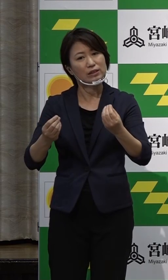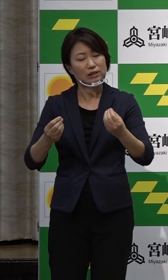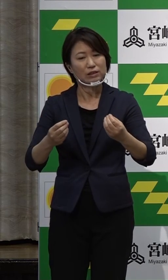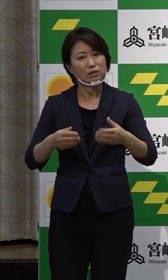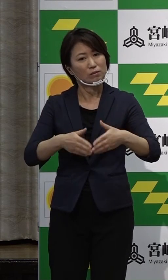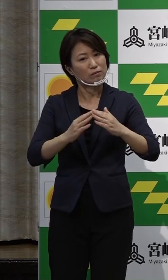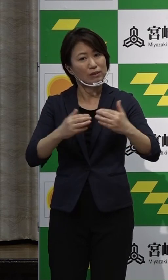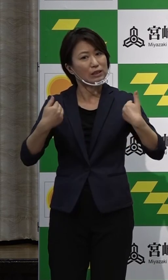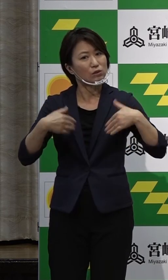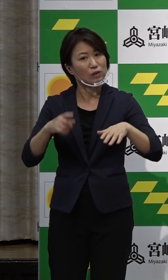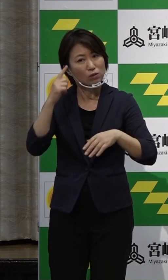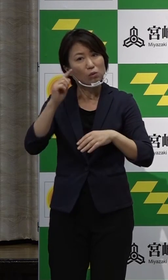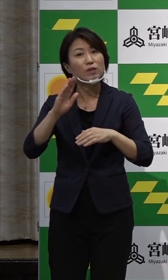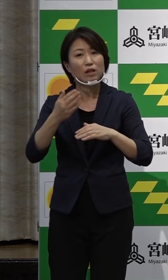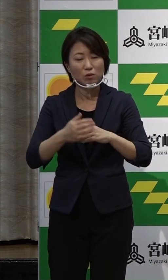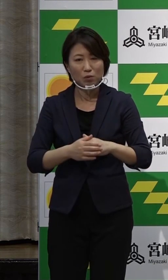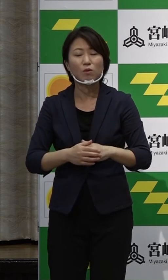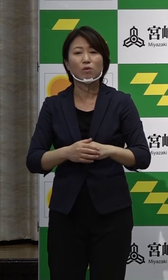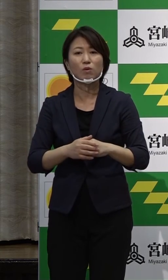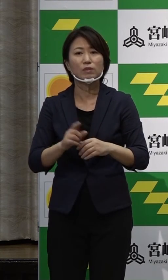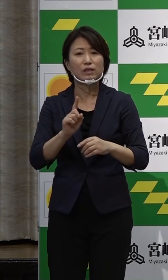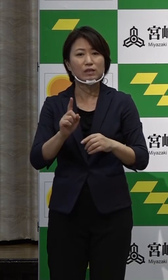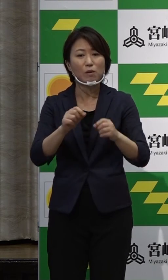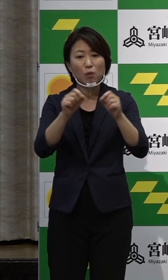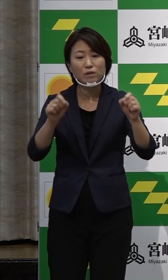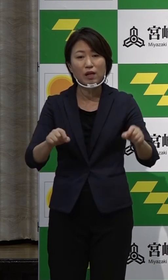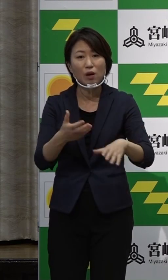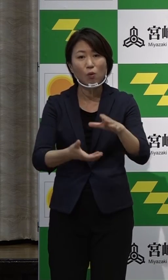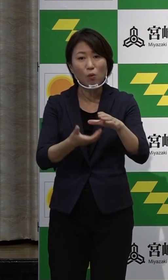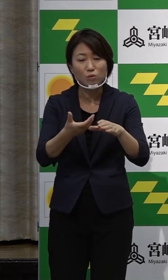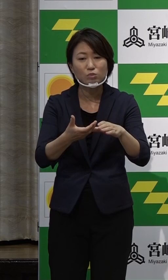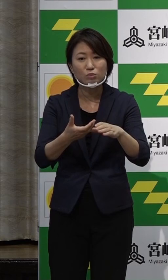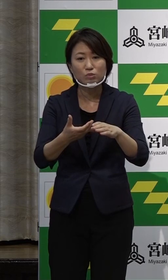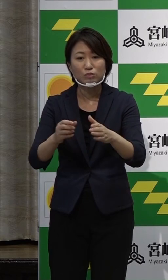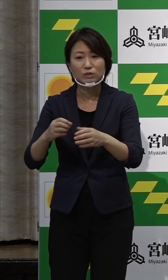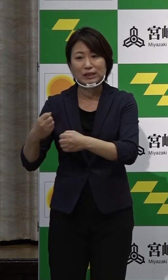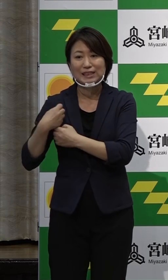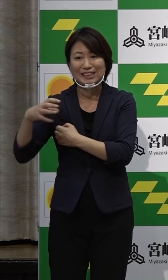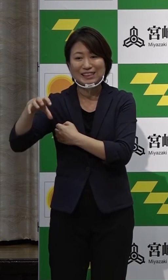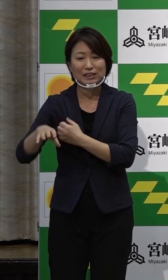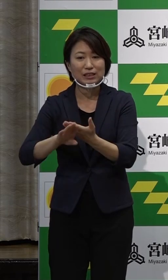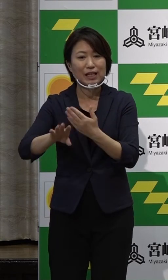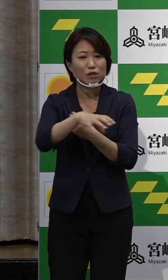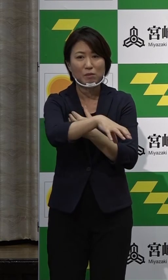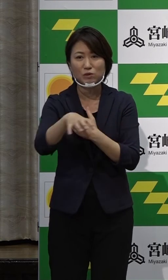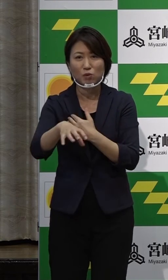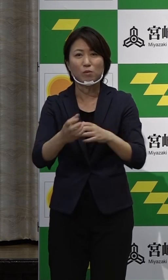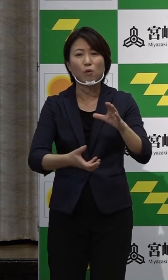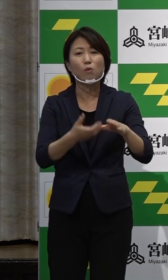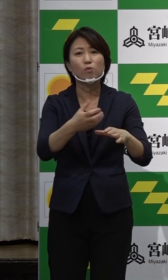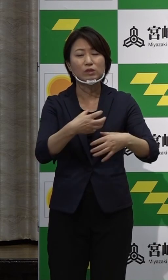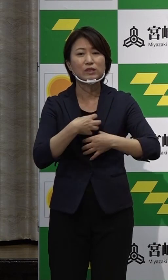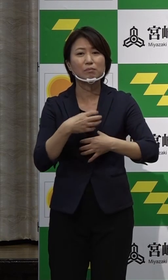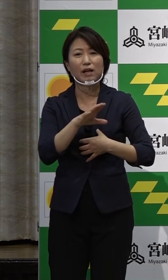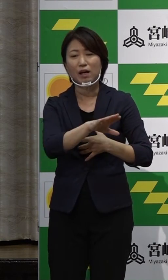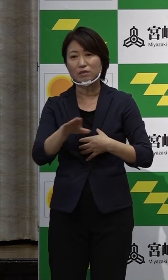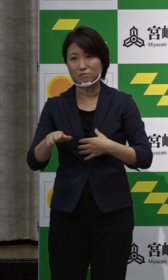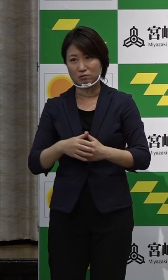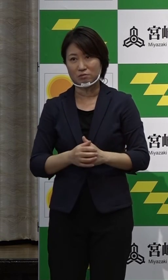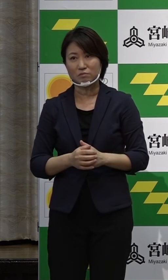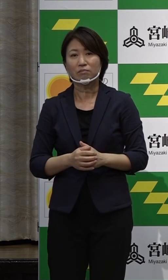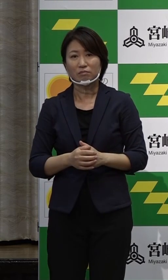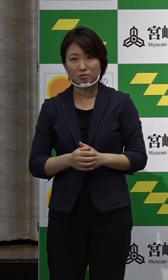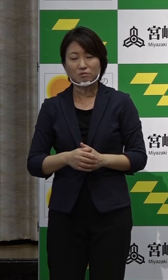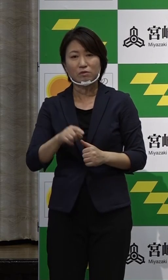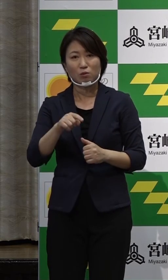ただいろんな事案というものが生じる、その基地所在以外の自治体でも生じるということがありますので、